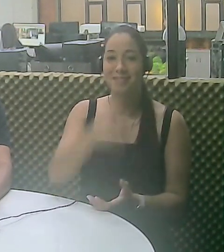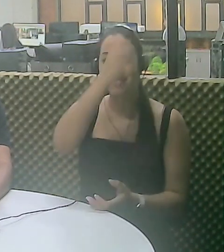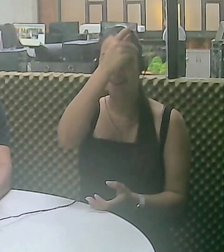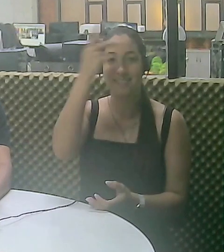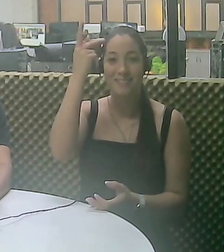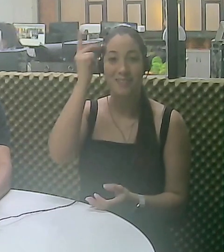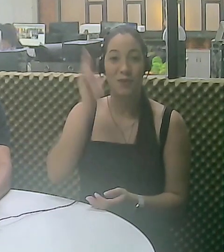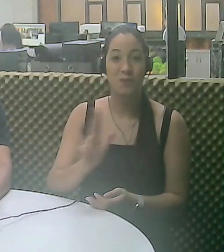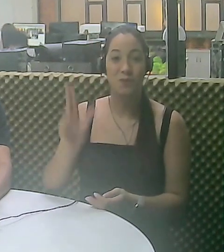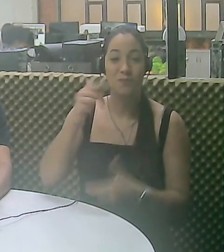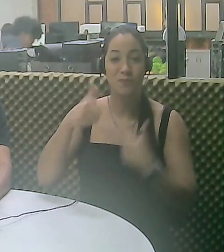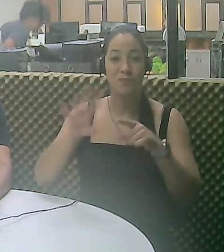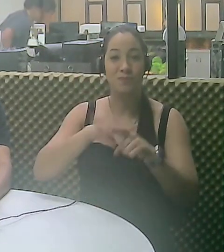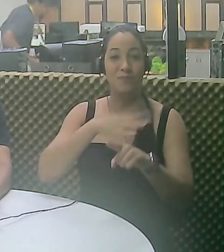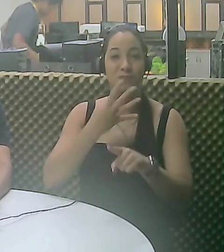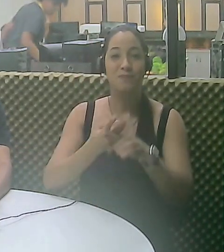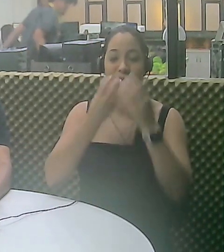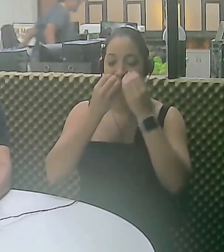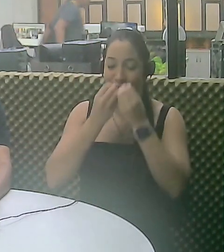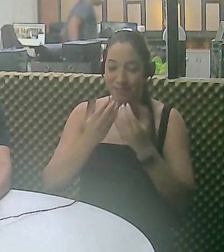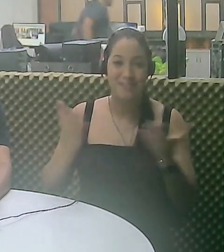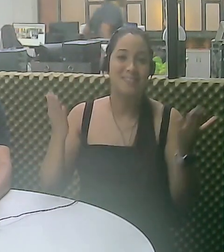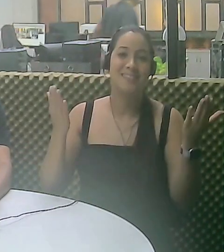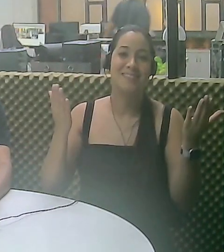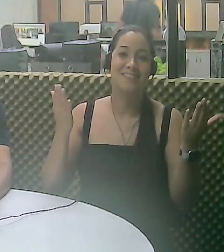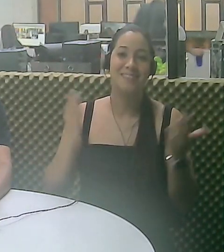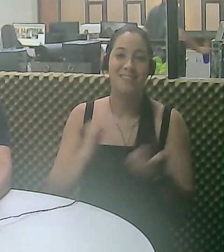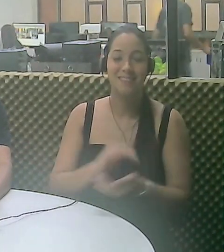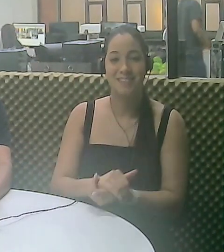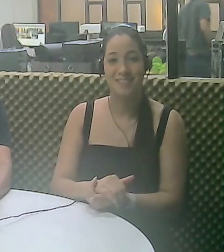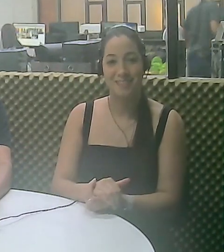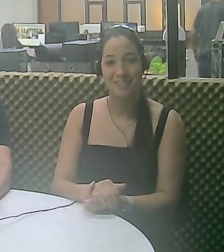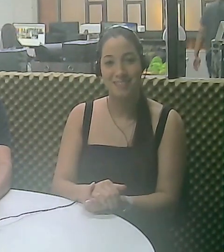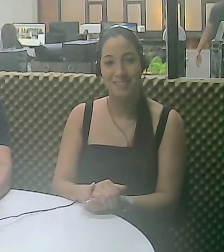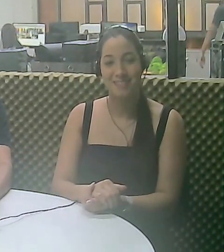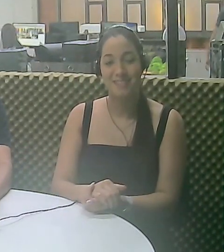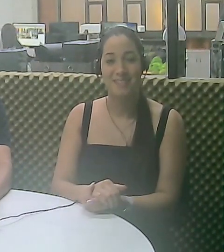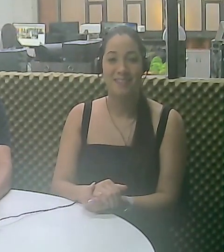Prefeitura de Uberlândia. Fazer mais, fazer bem.